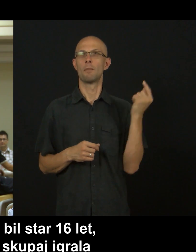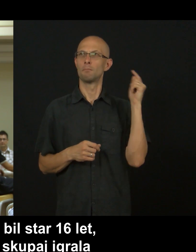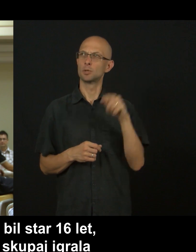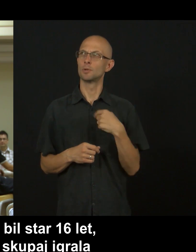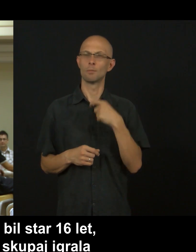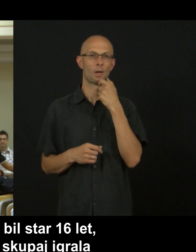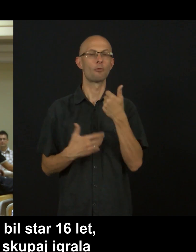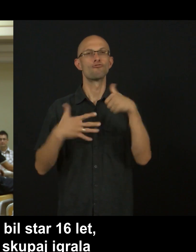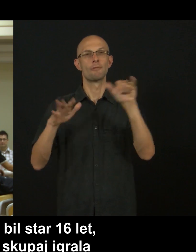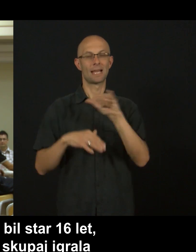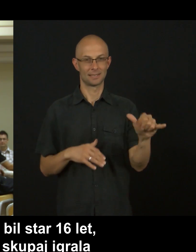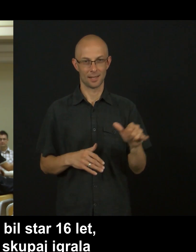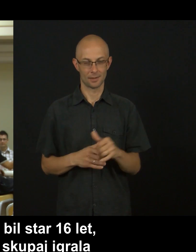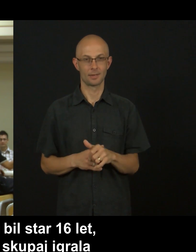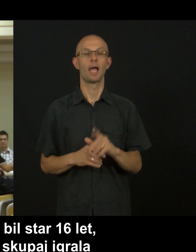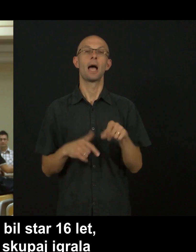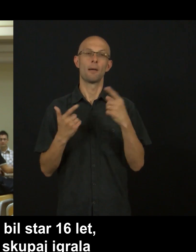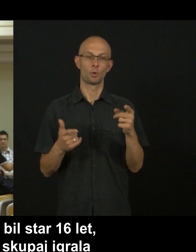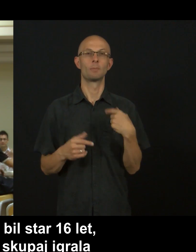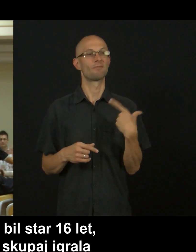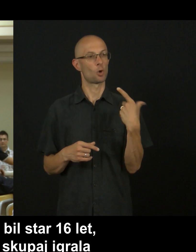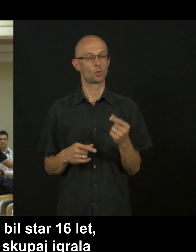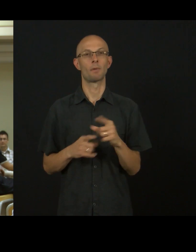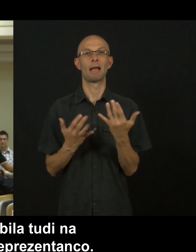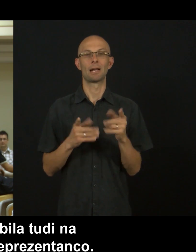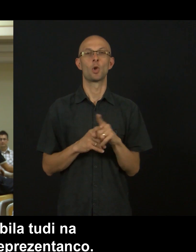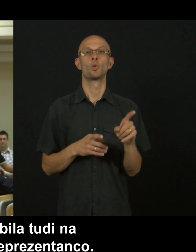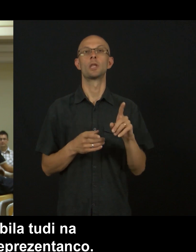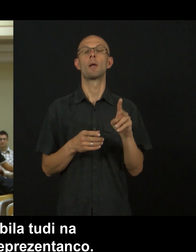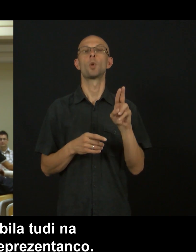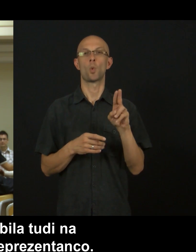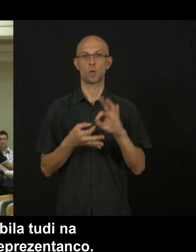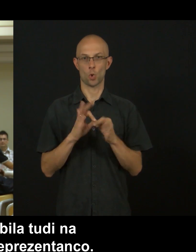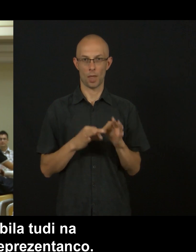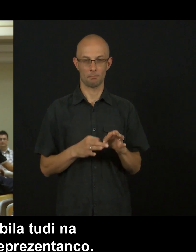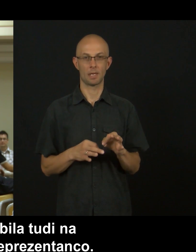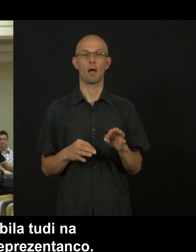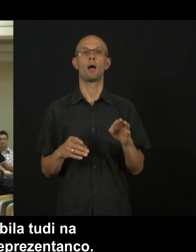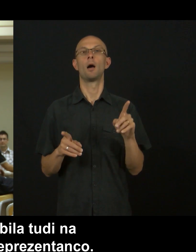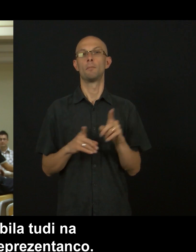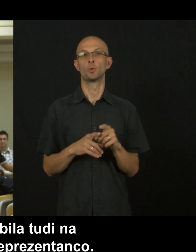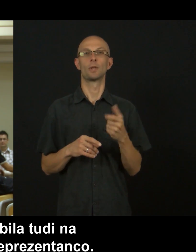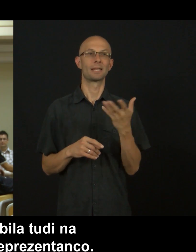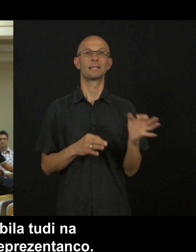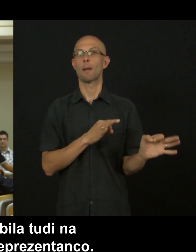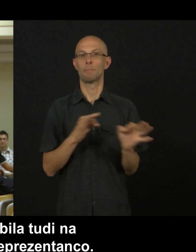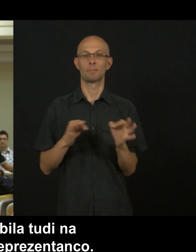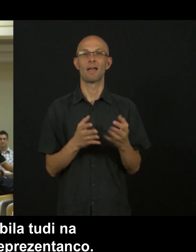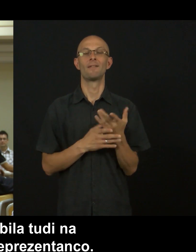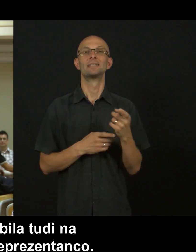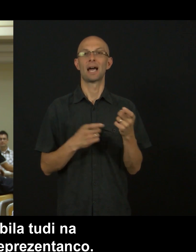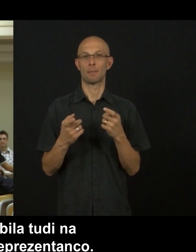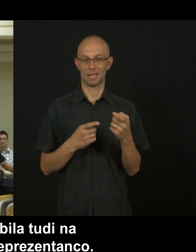ko sem prišel, sem bil 16 let star. Tako da potem sva tudi skupaj zagrala za Union Olimpijo in bila tudi na nekaterih pripravah